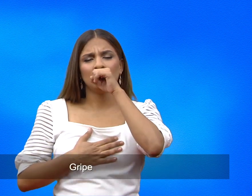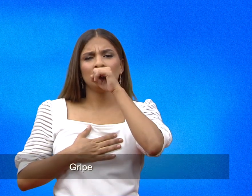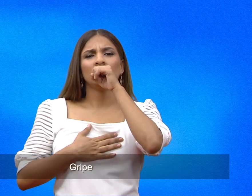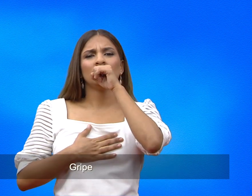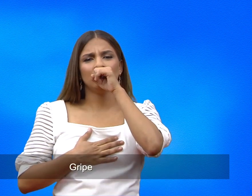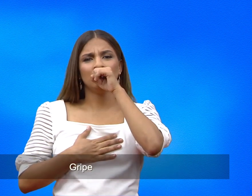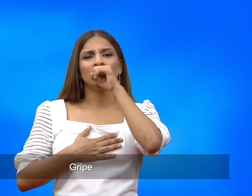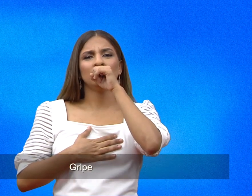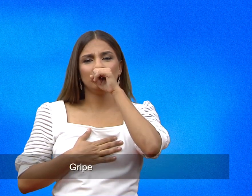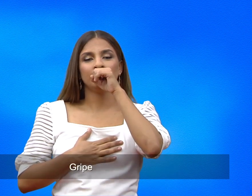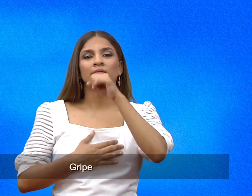gripe